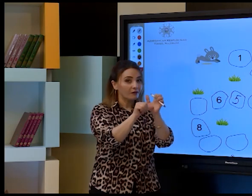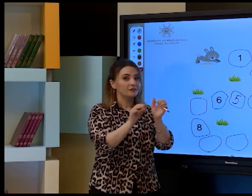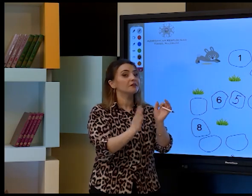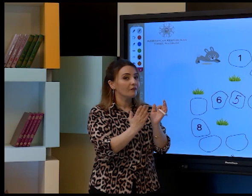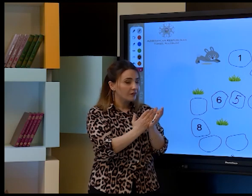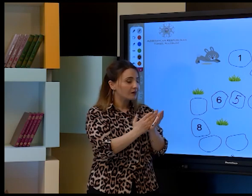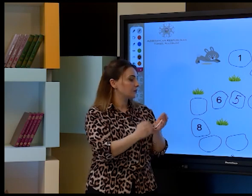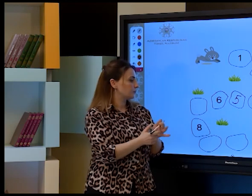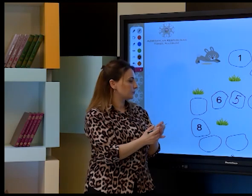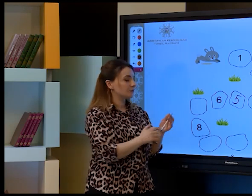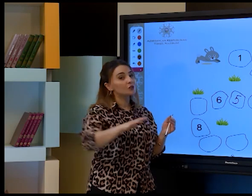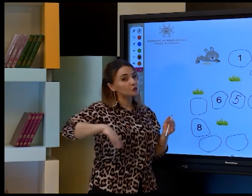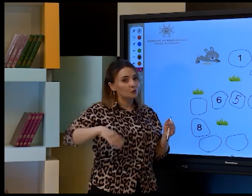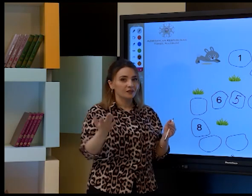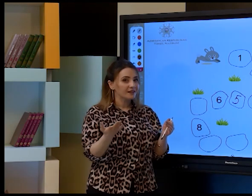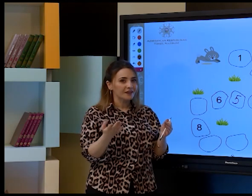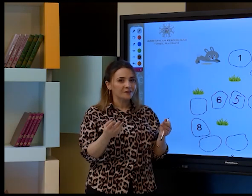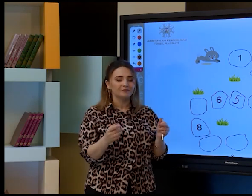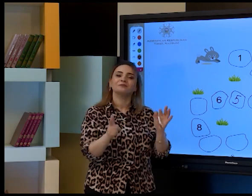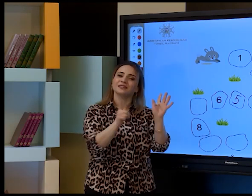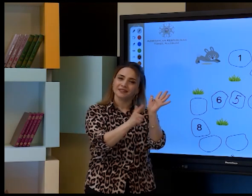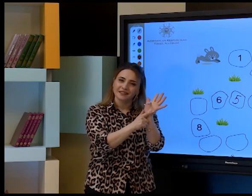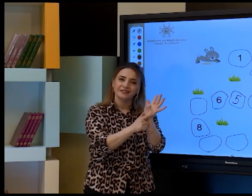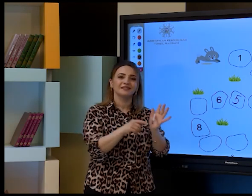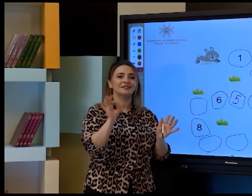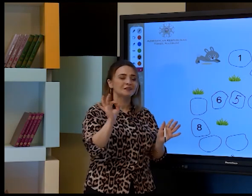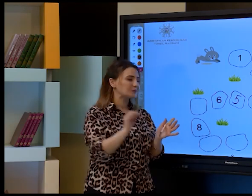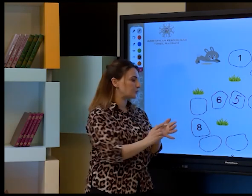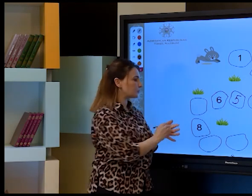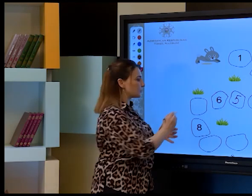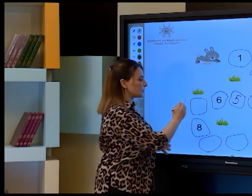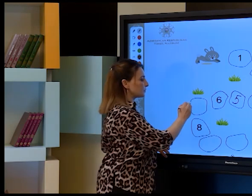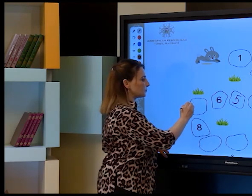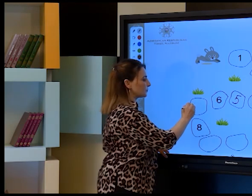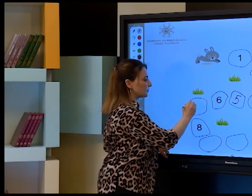6 var, sonra ne? 7 düzdür.